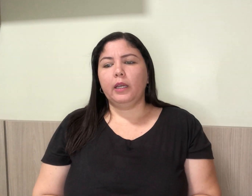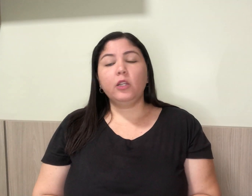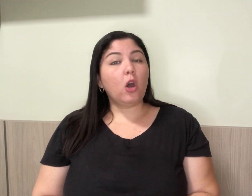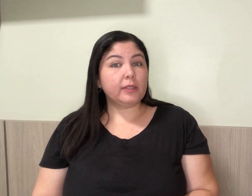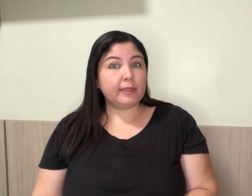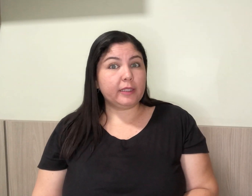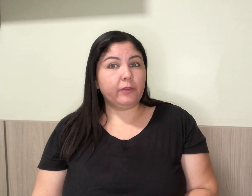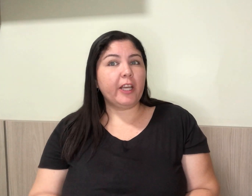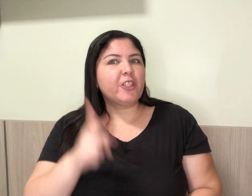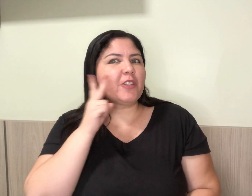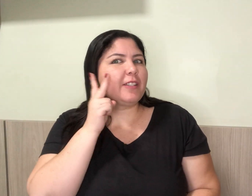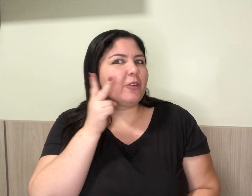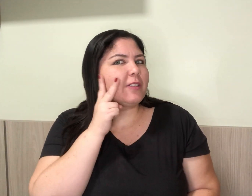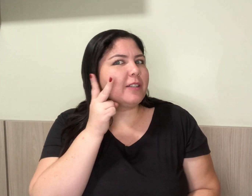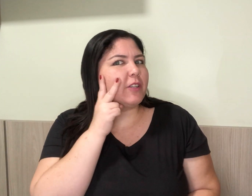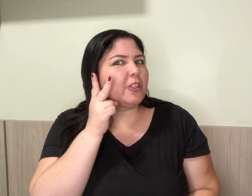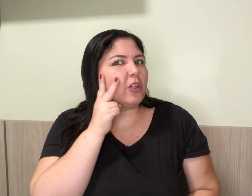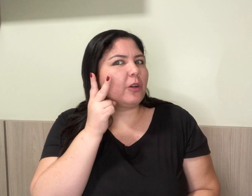Ele gosta de cerveja, sinal de cerveja, ó.